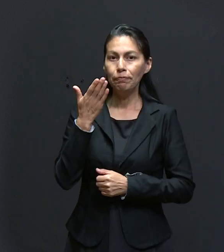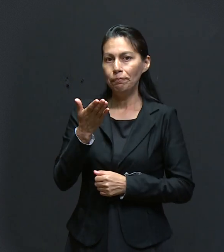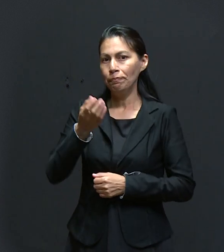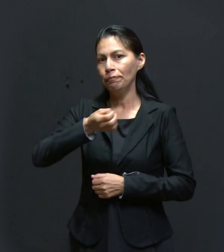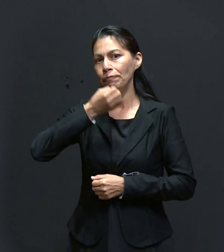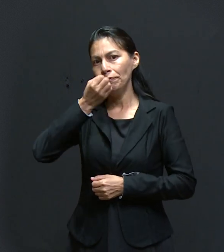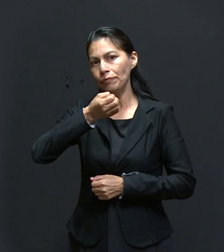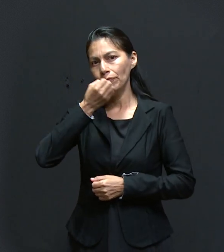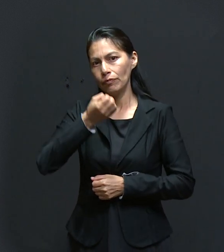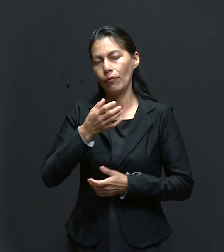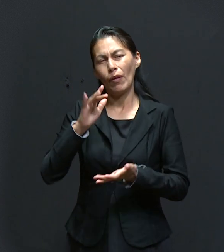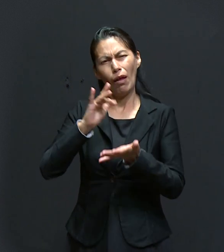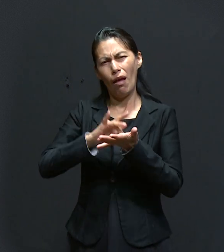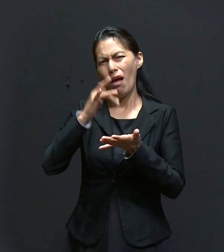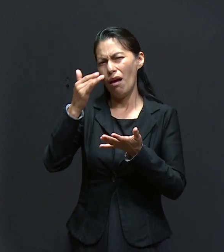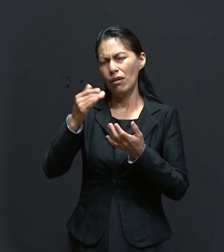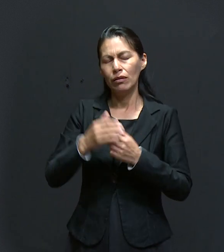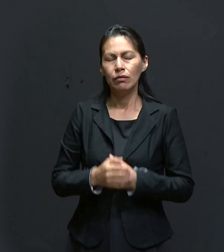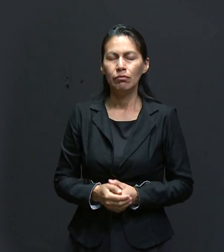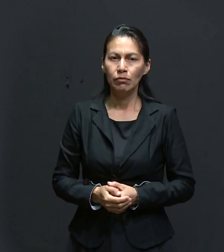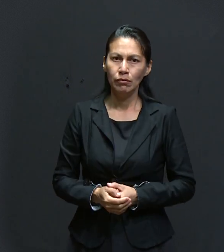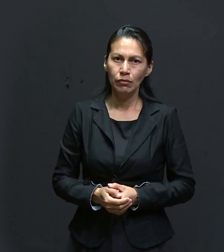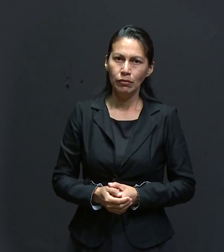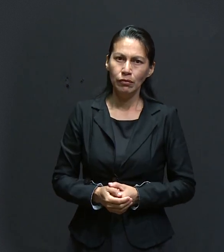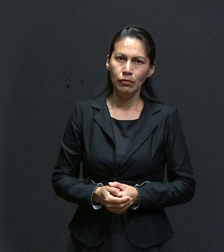que nos han llegado y agradecimientos